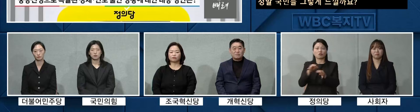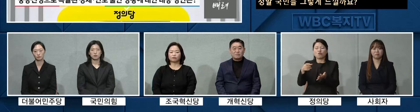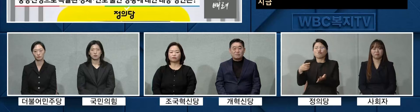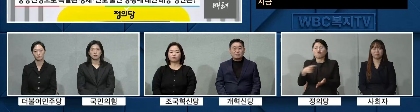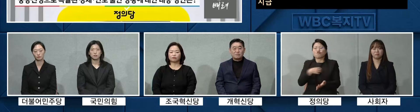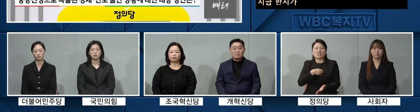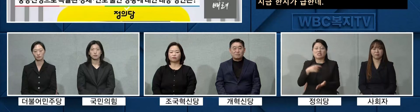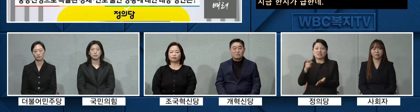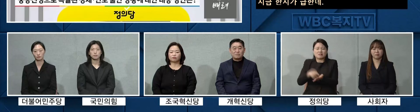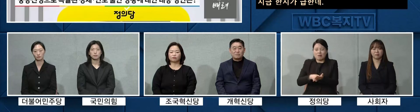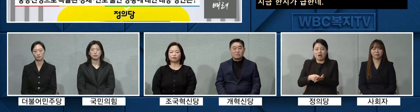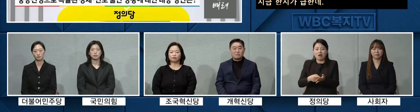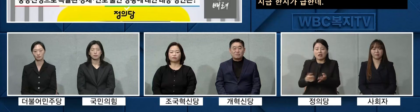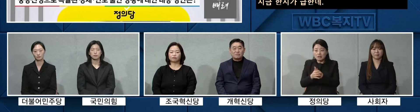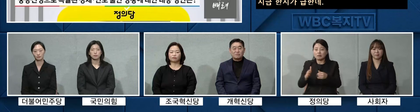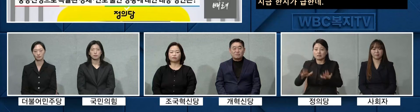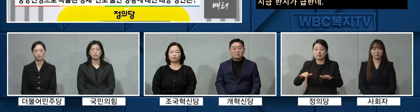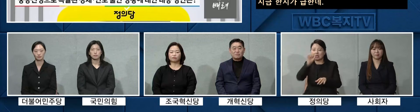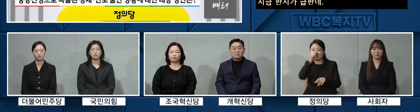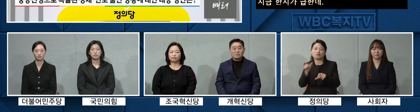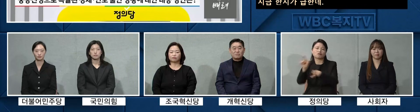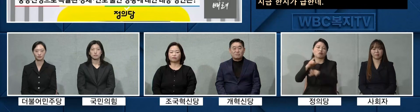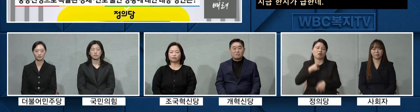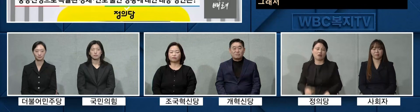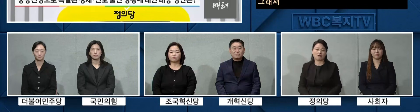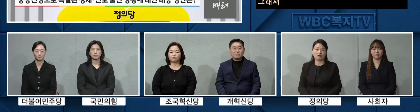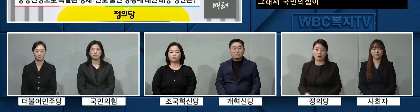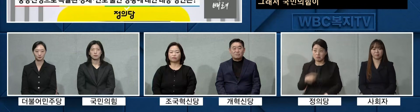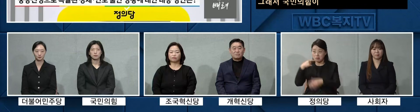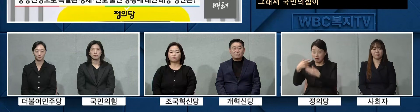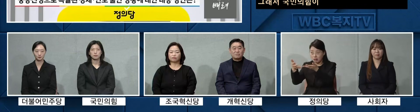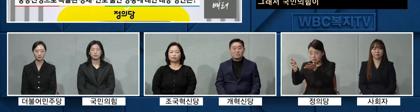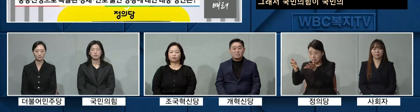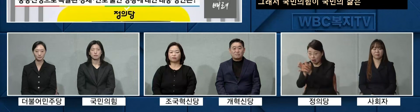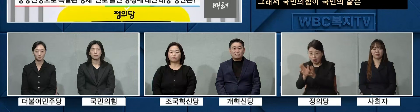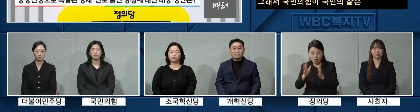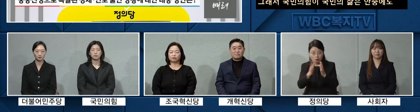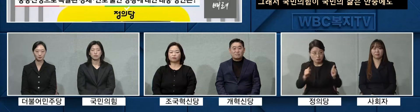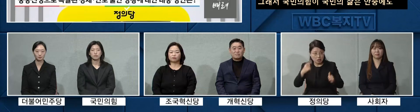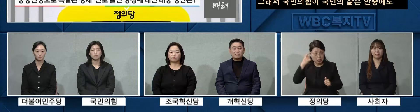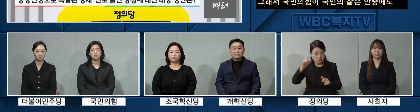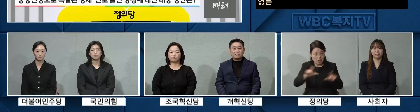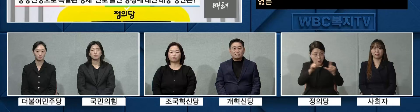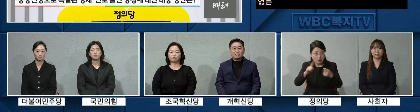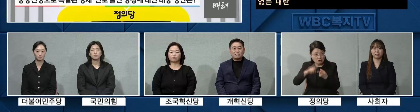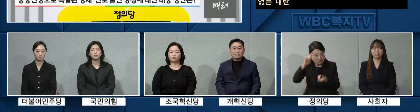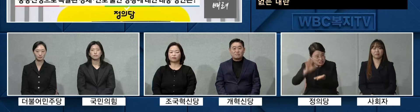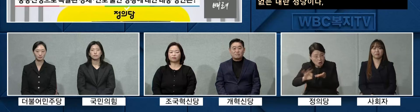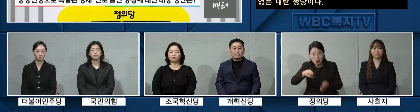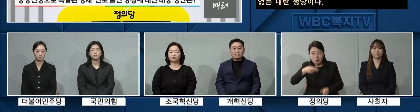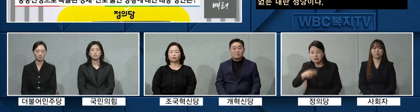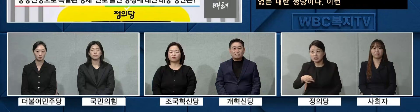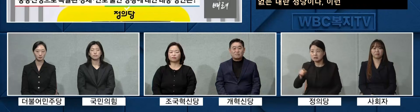그래서 국민의힘이 국민의 삶에는 안중에도 없는 내란 정당이다 이런 비판을 계속 받고 있는 겁니다.